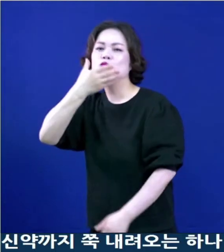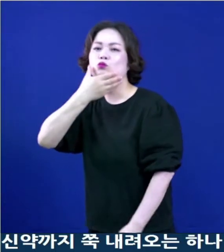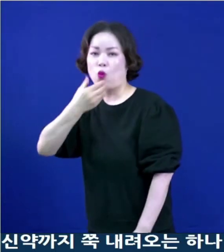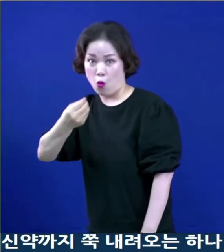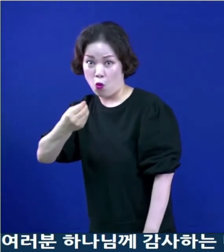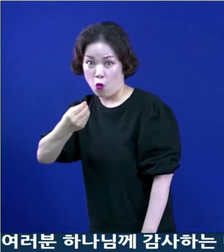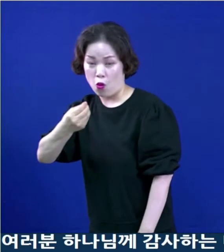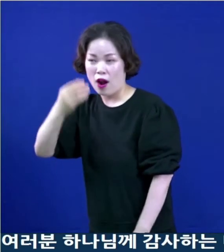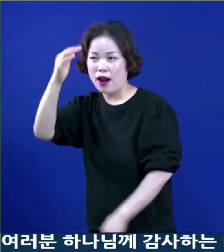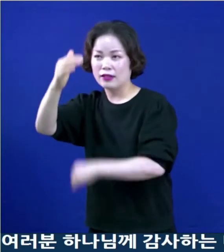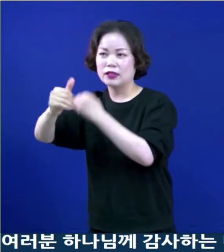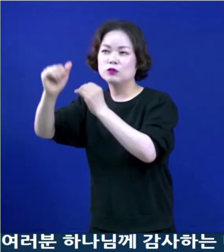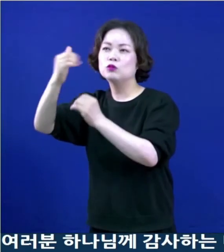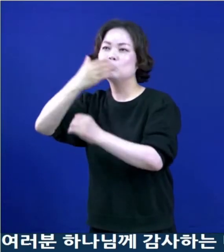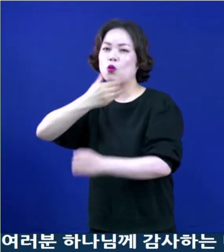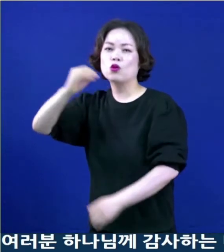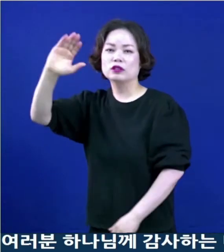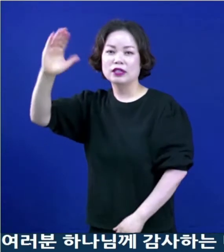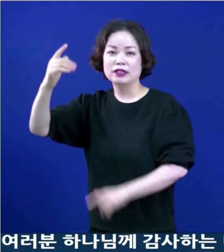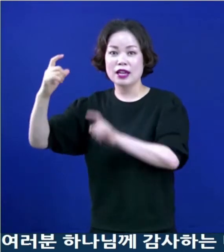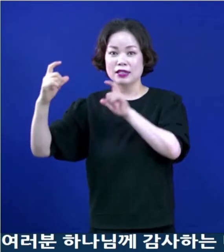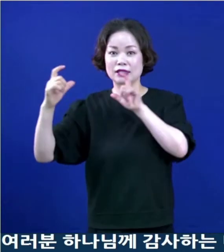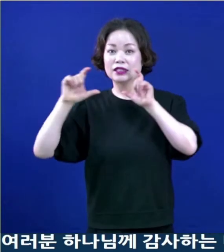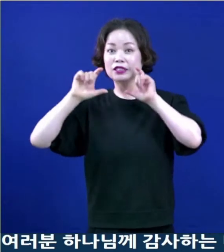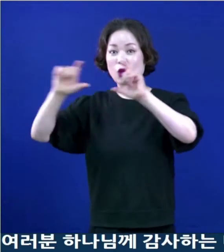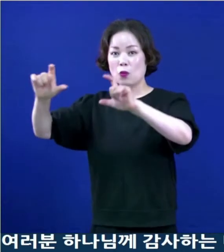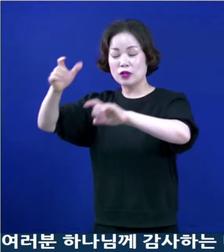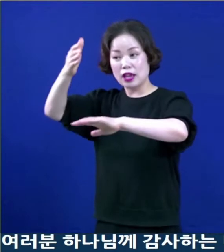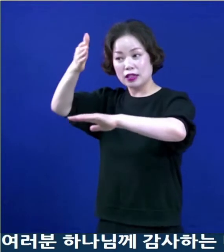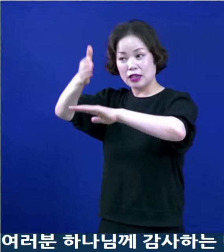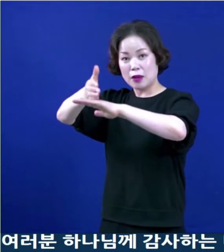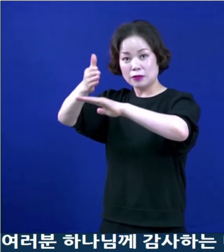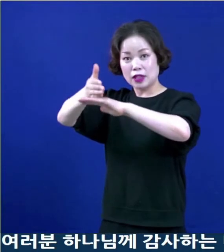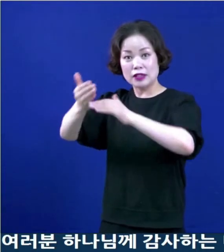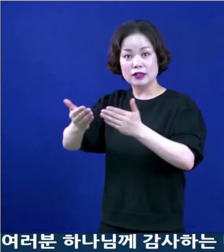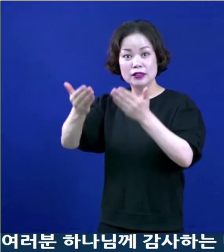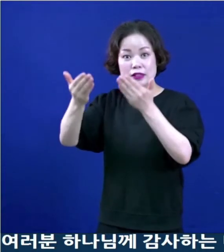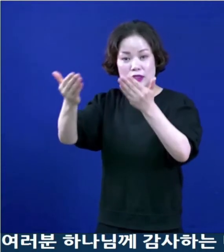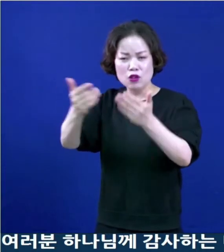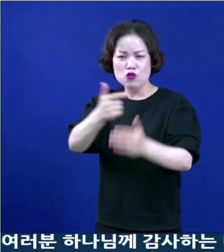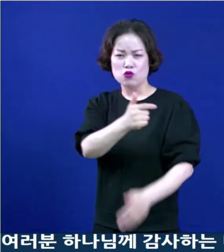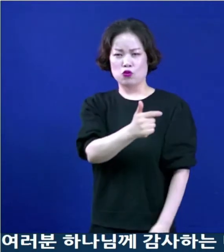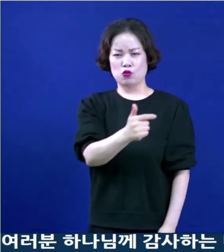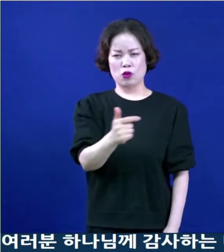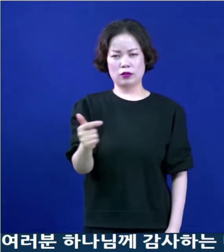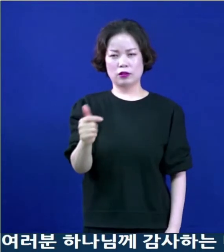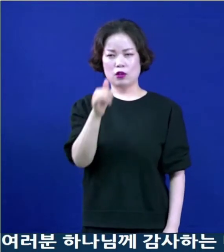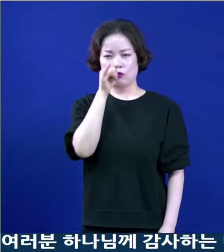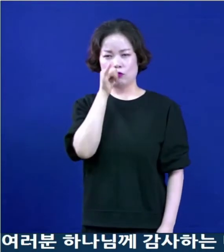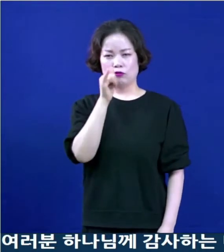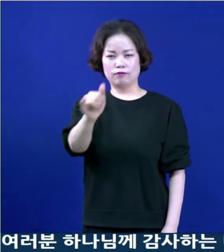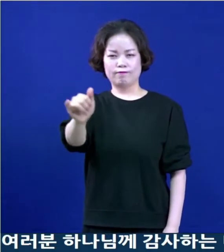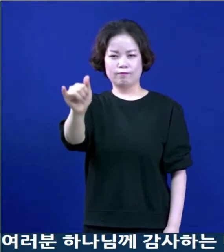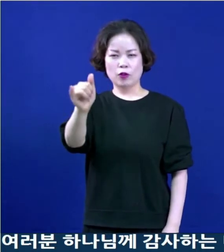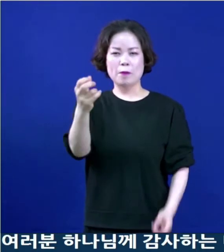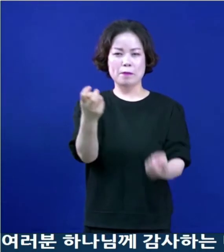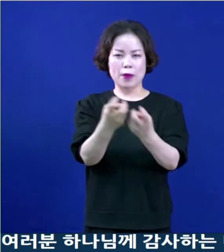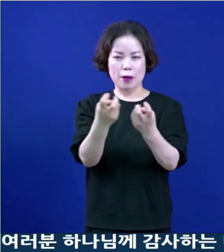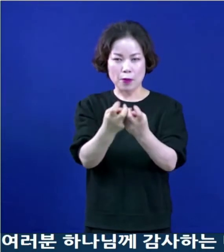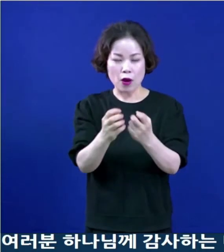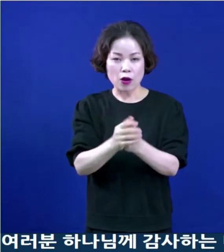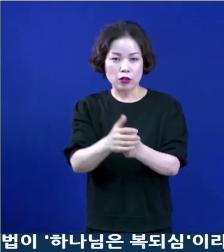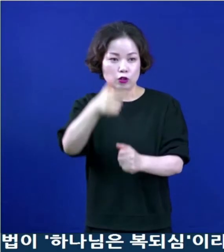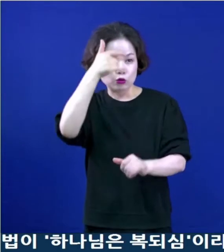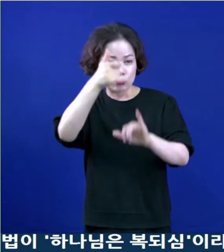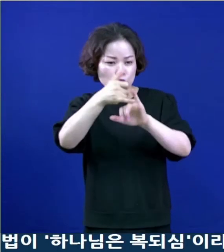라고 선포하는 것이 감사를 하나님 앞에 올려드리는 굉장히 훌륭한 방법이라는 겁니다. 구약의 성도님들은